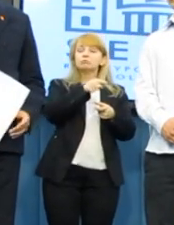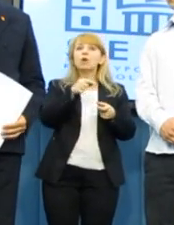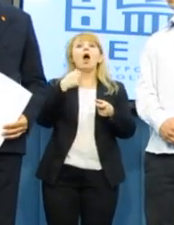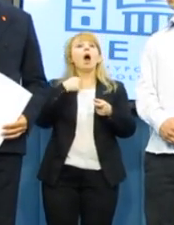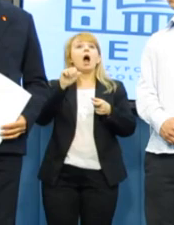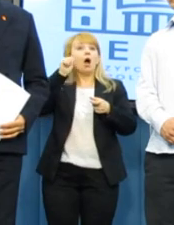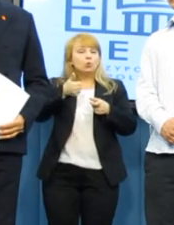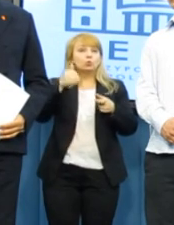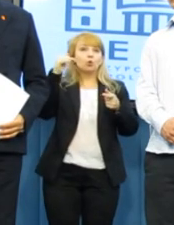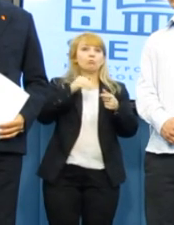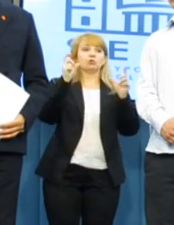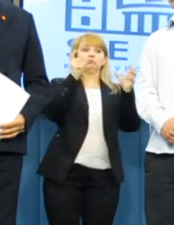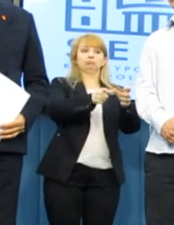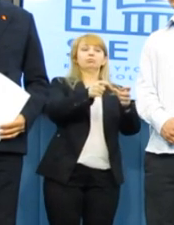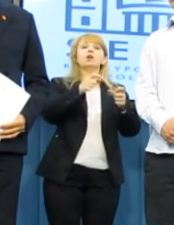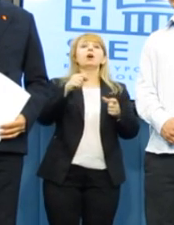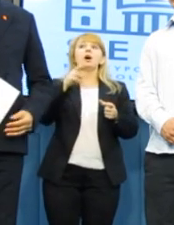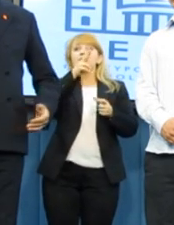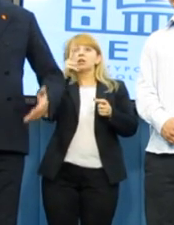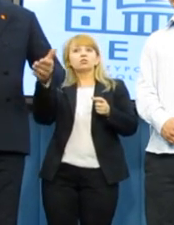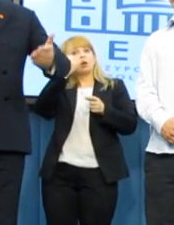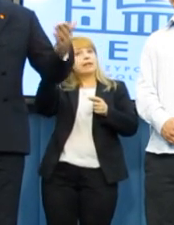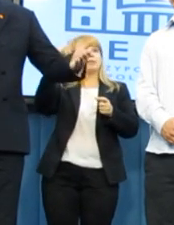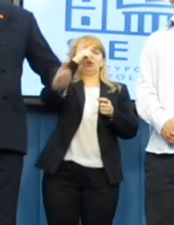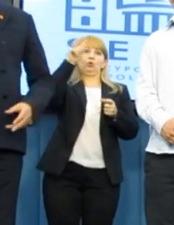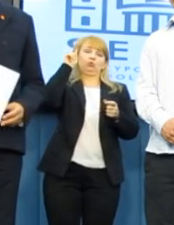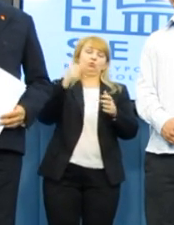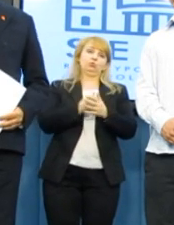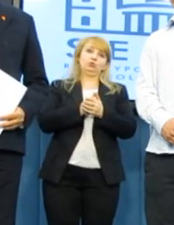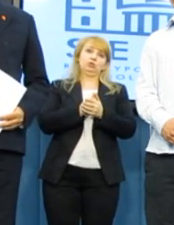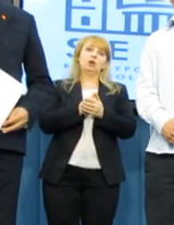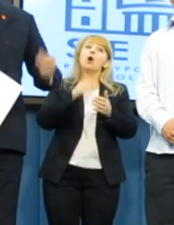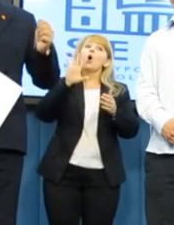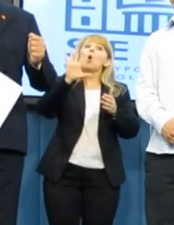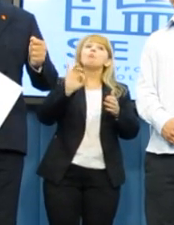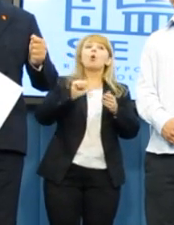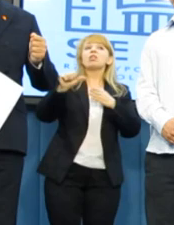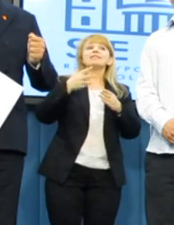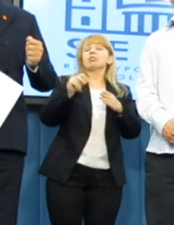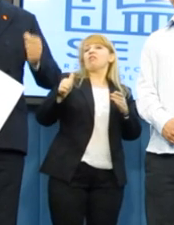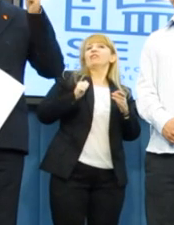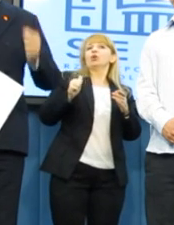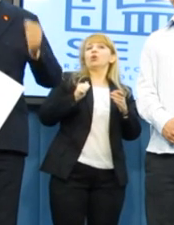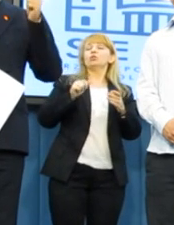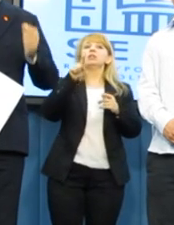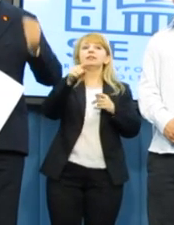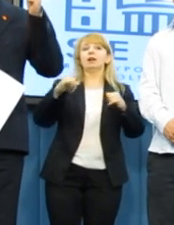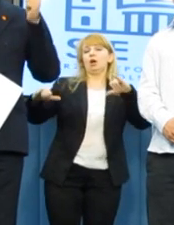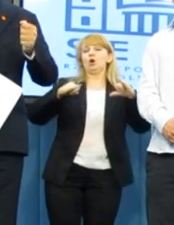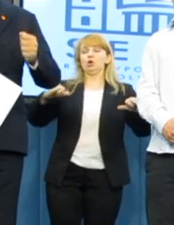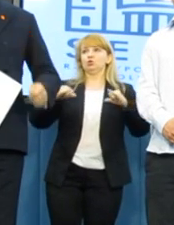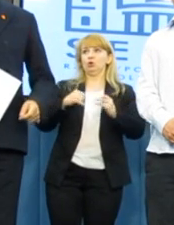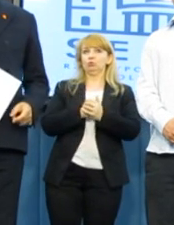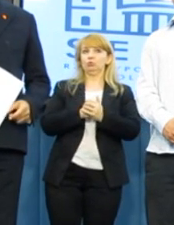z nas, kto będzie szedł na takie czy inne zgromadzenie polityczne, bo z jakich powodów będzie to niewygodne władze. No, ten przypadek jest tak samo niebezpieczny